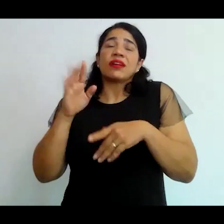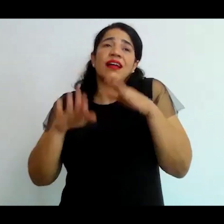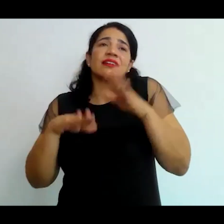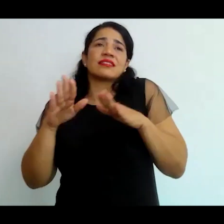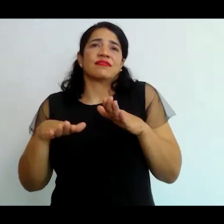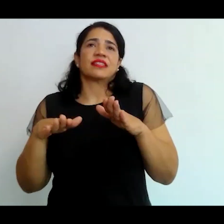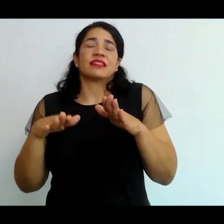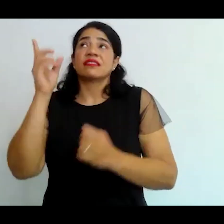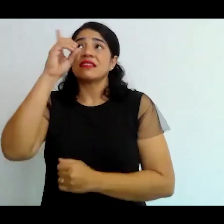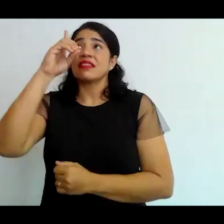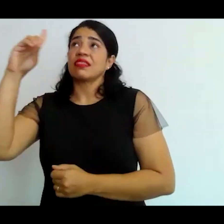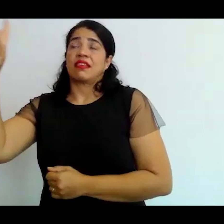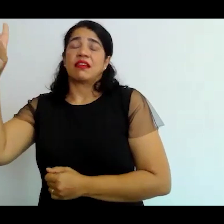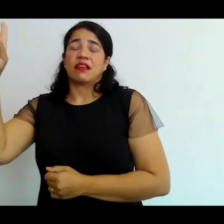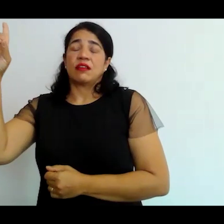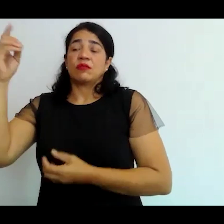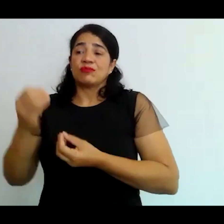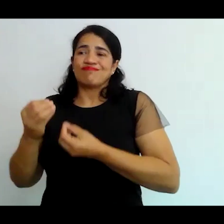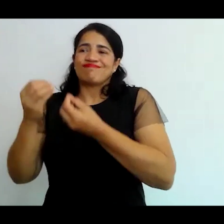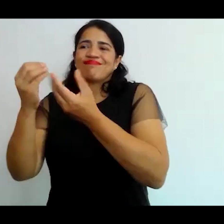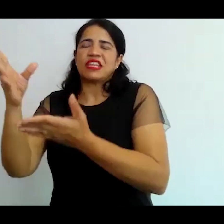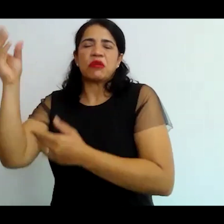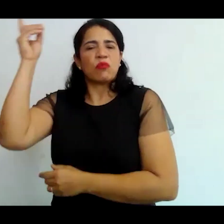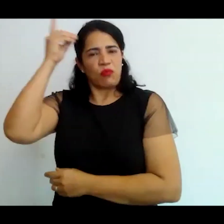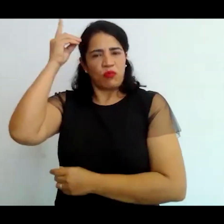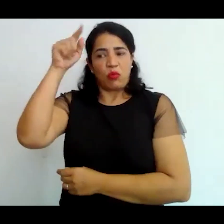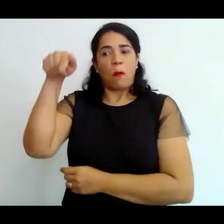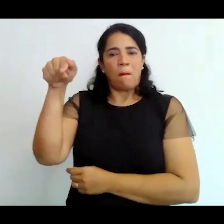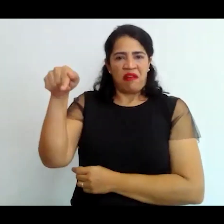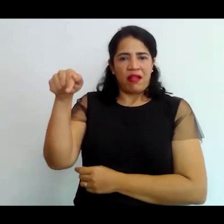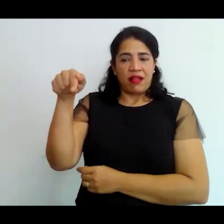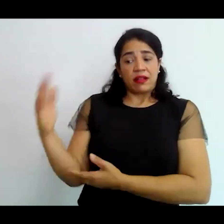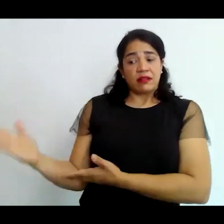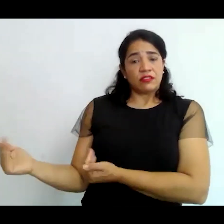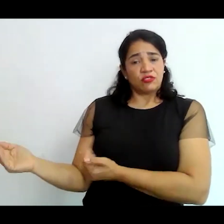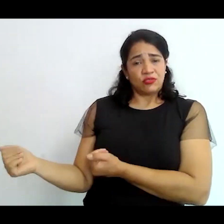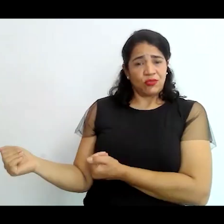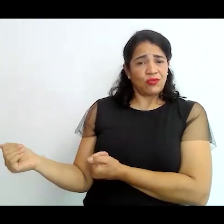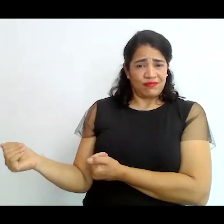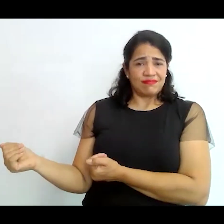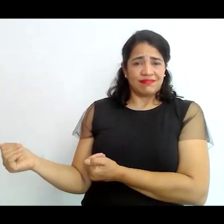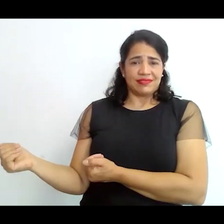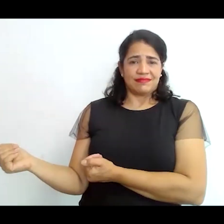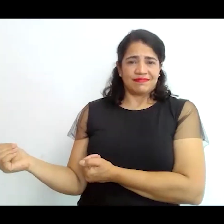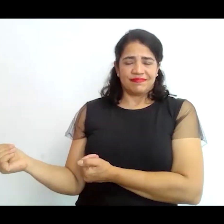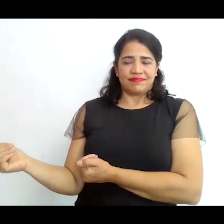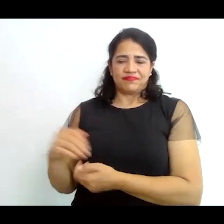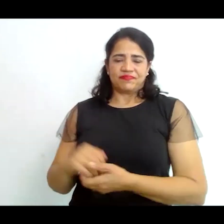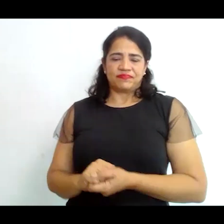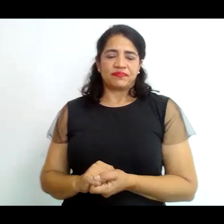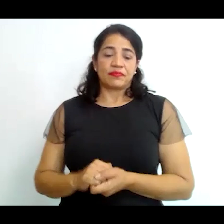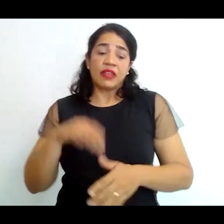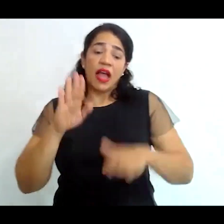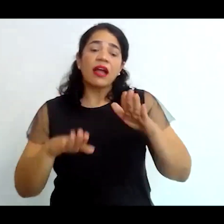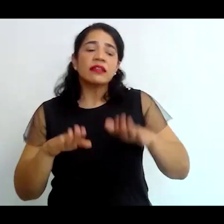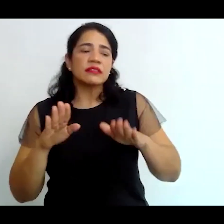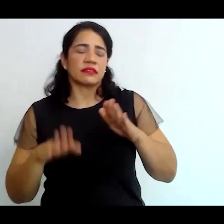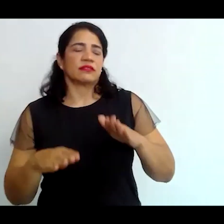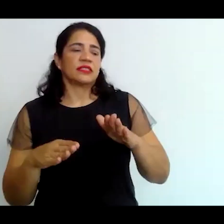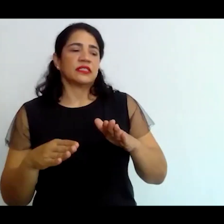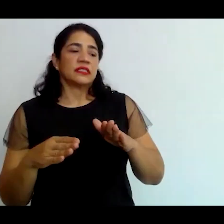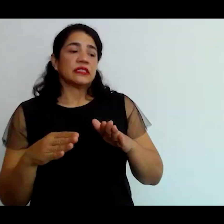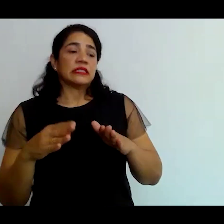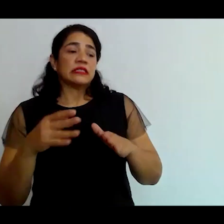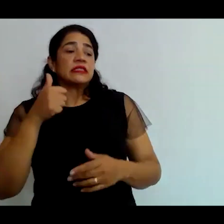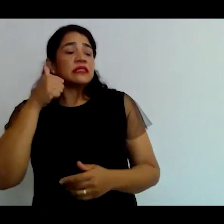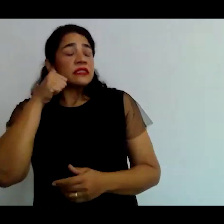tenho que aprender a ouvir, não é? A minha esposa fala palavras, talvez ninguém outro ousa falar. Eu tenho